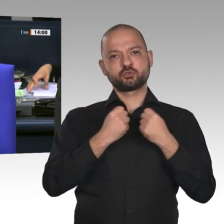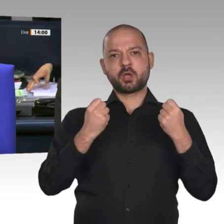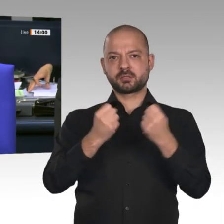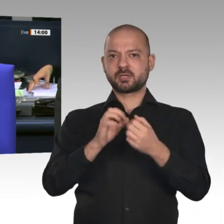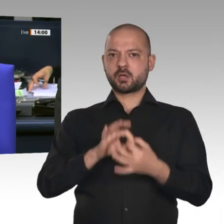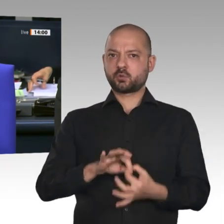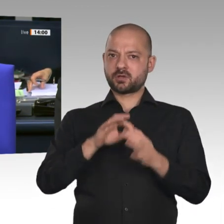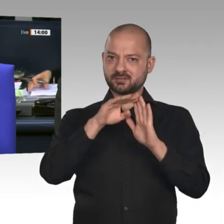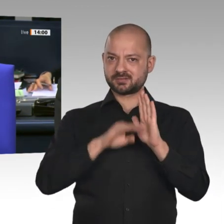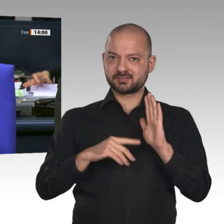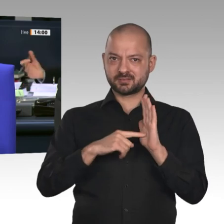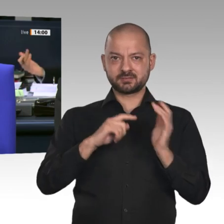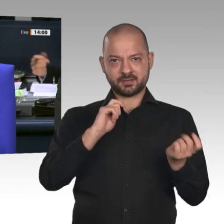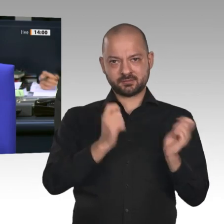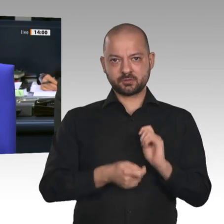zur Änderung des